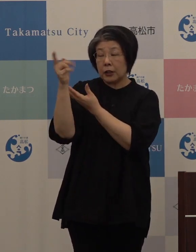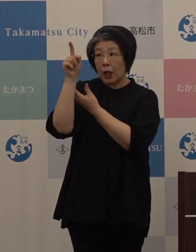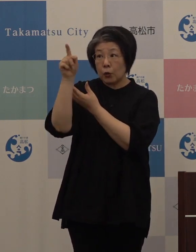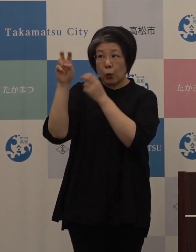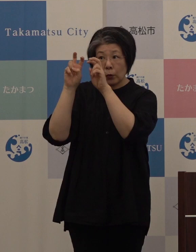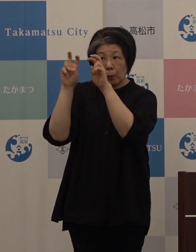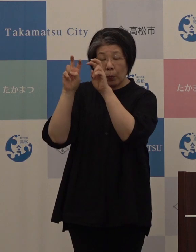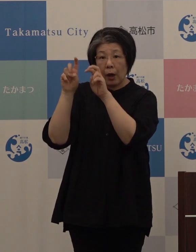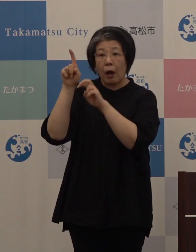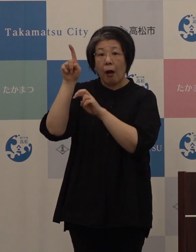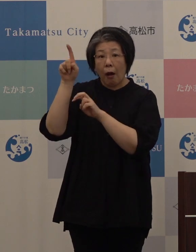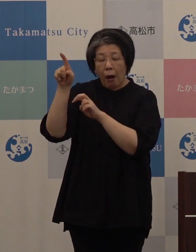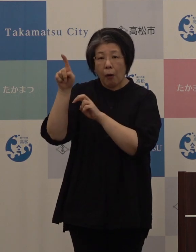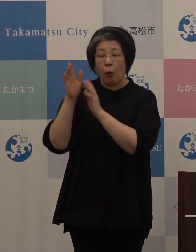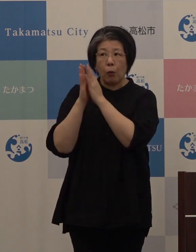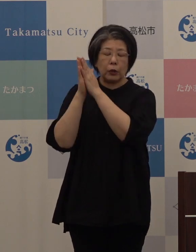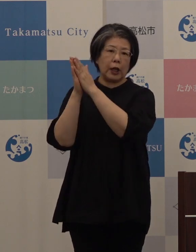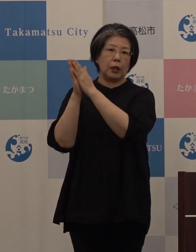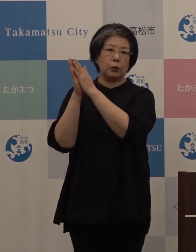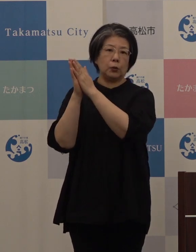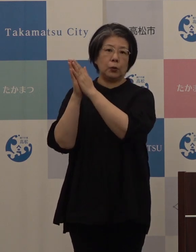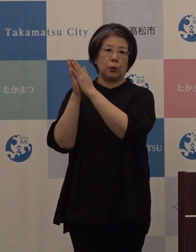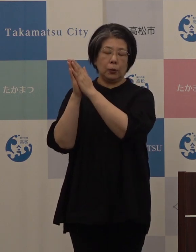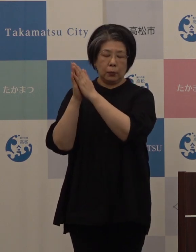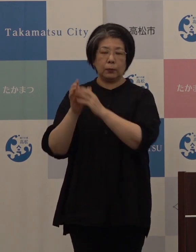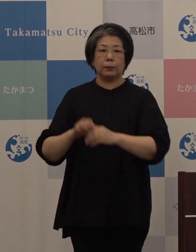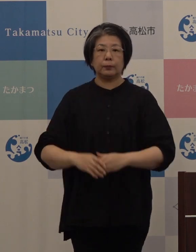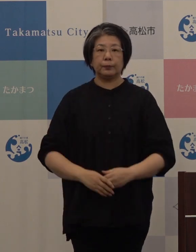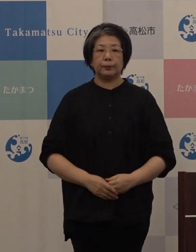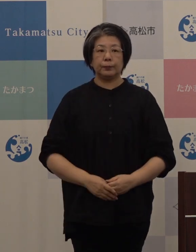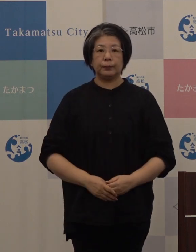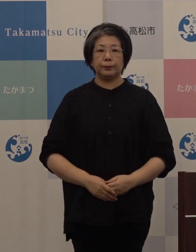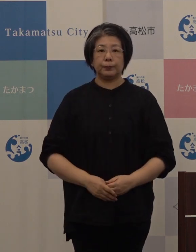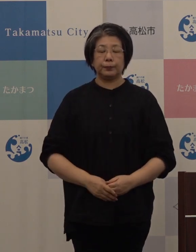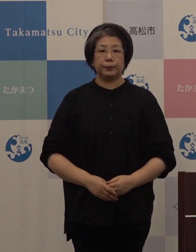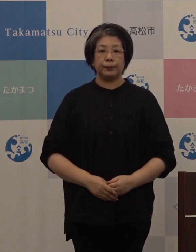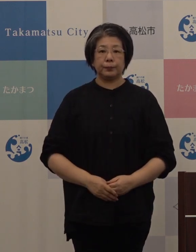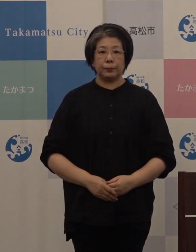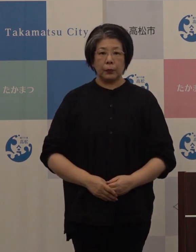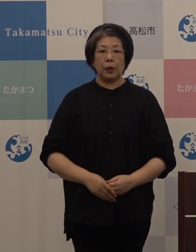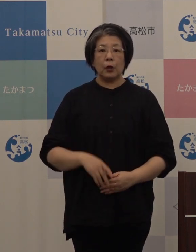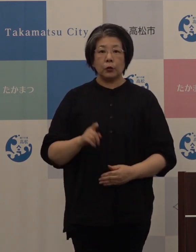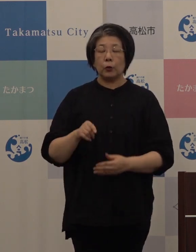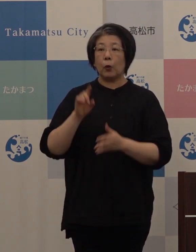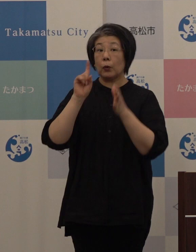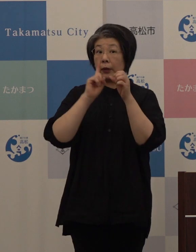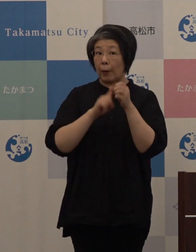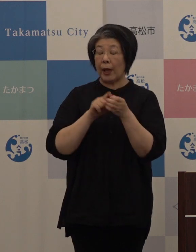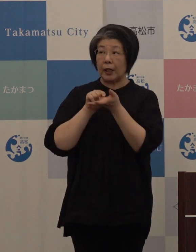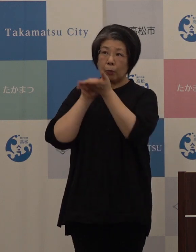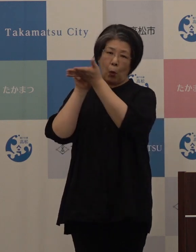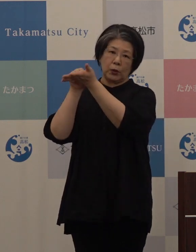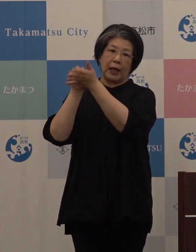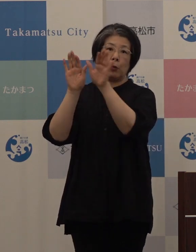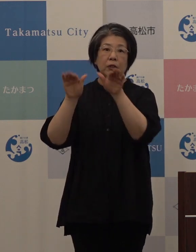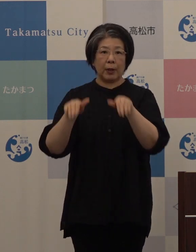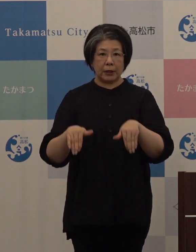会の方に事実認定を、事実確認をしていただくということにで申し入れをしたということでございます